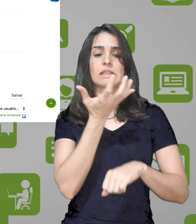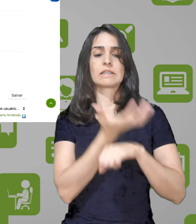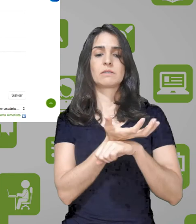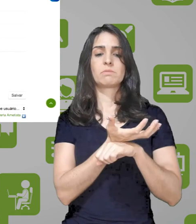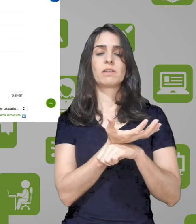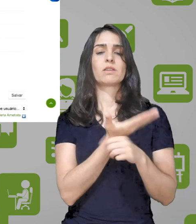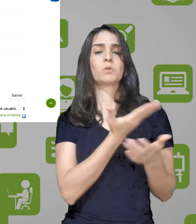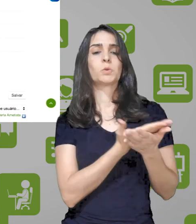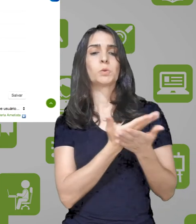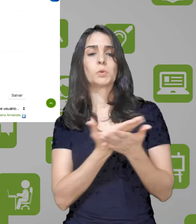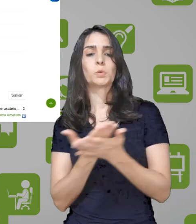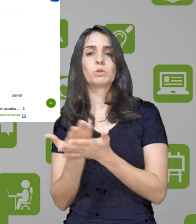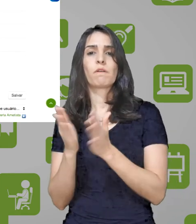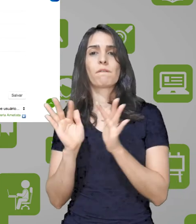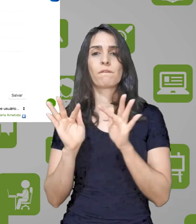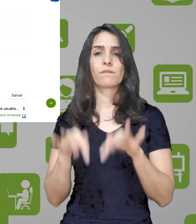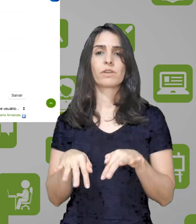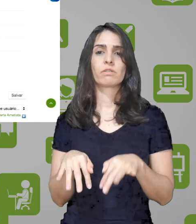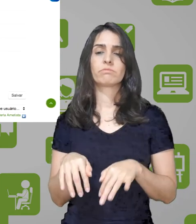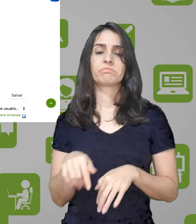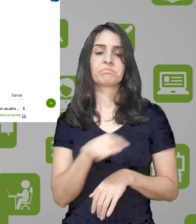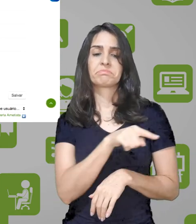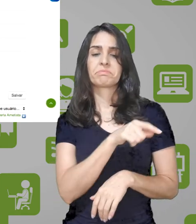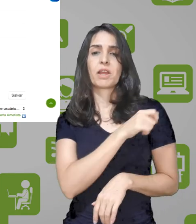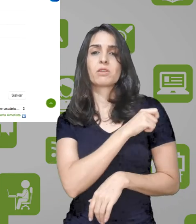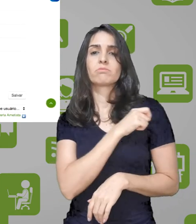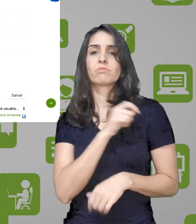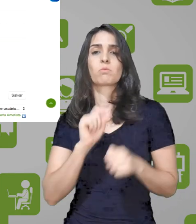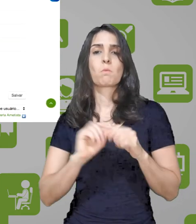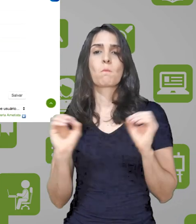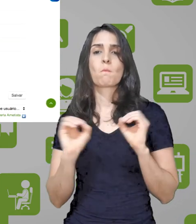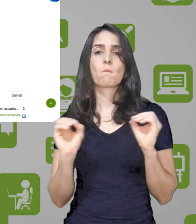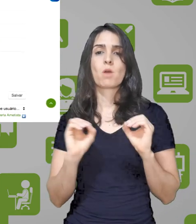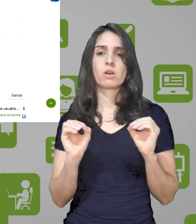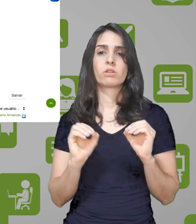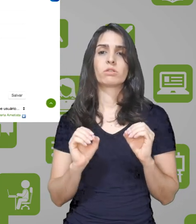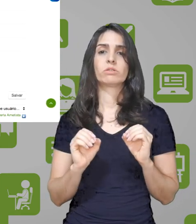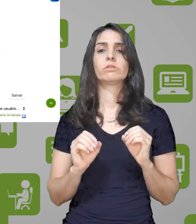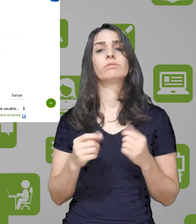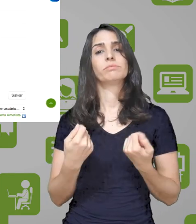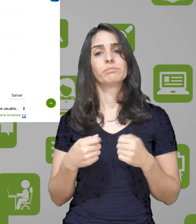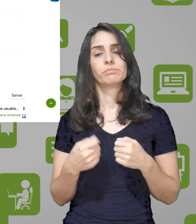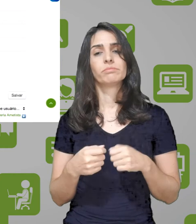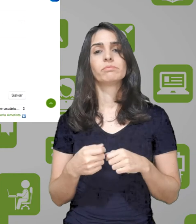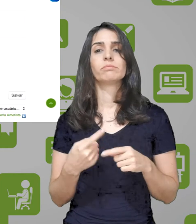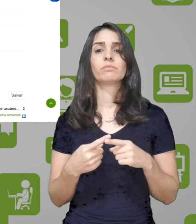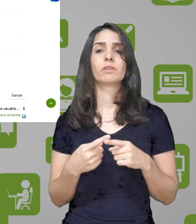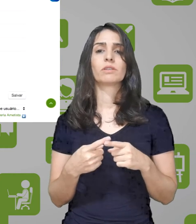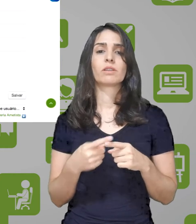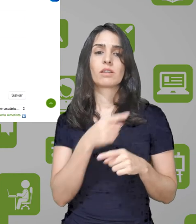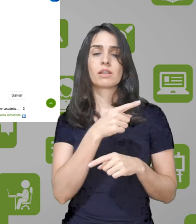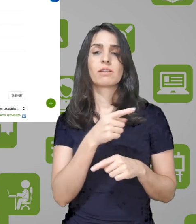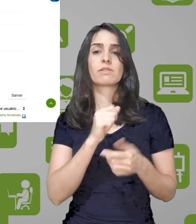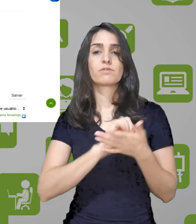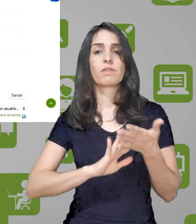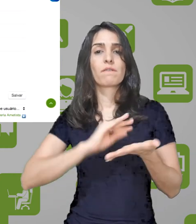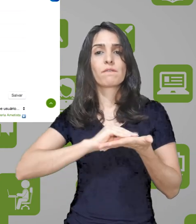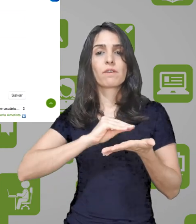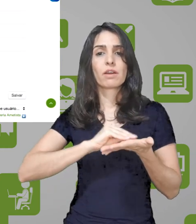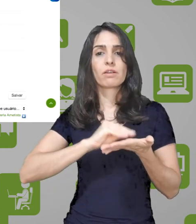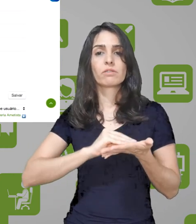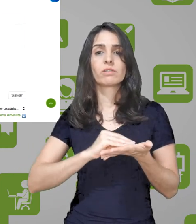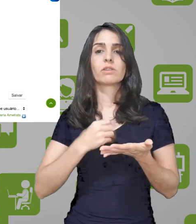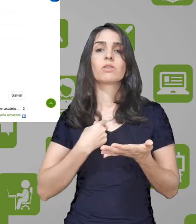chegou o final da disciplina realmente ela não fez Essas atividades aqui pendentes eu posso realizar